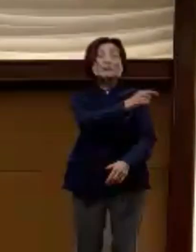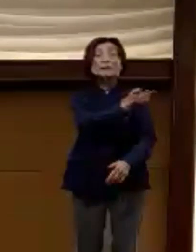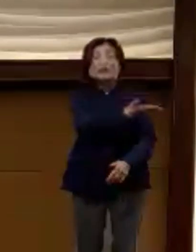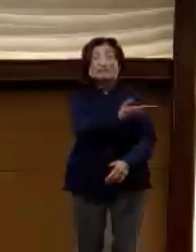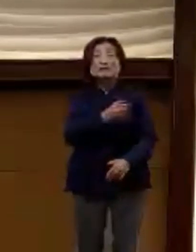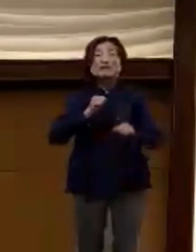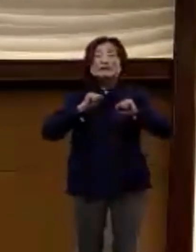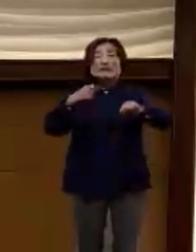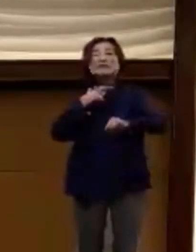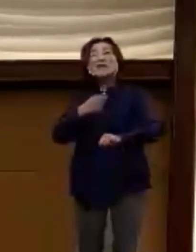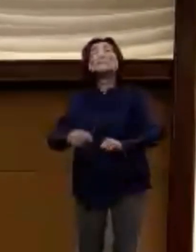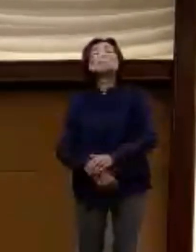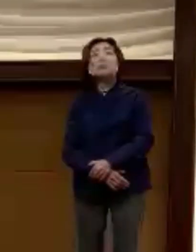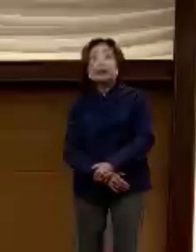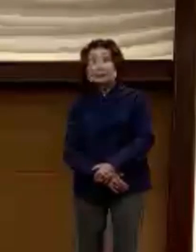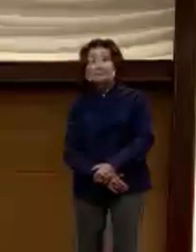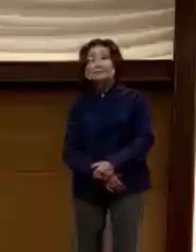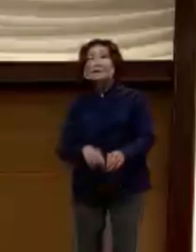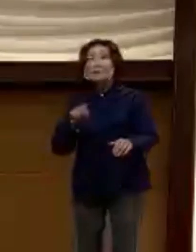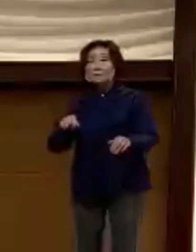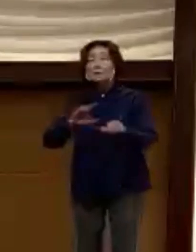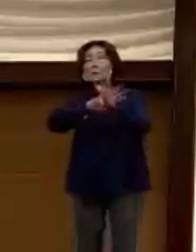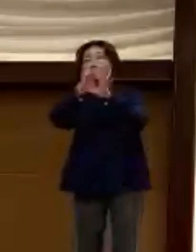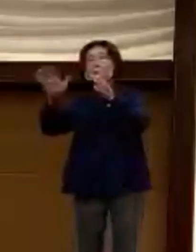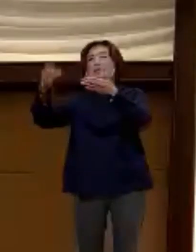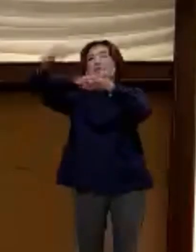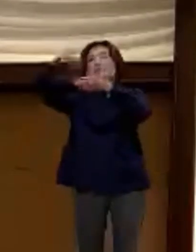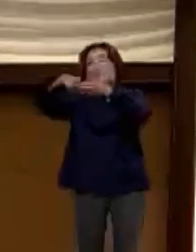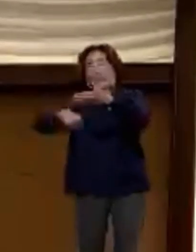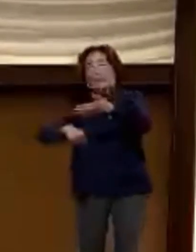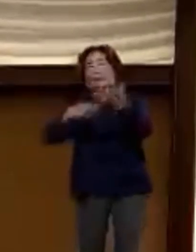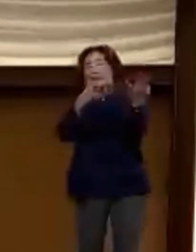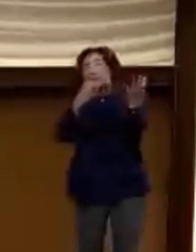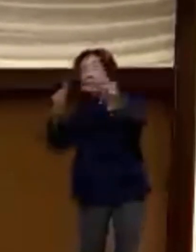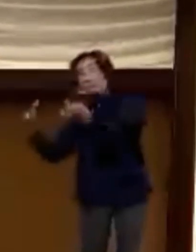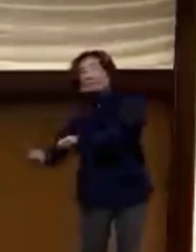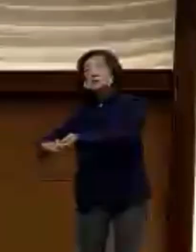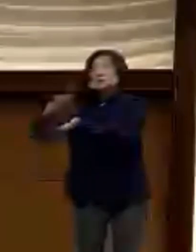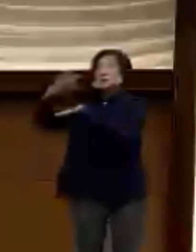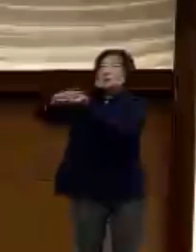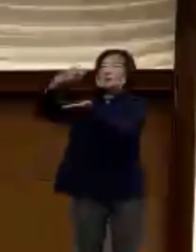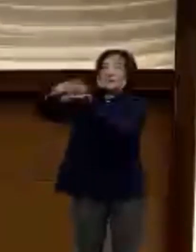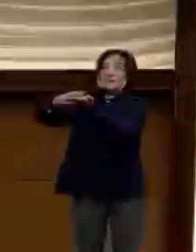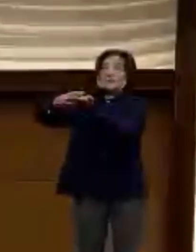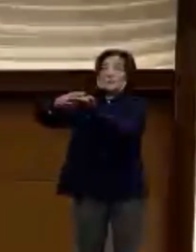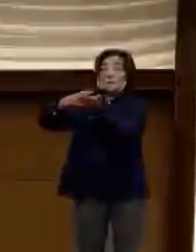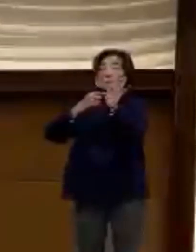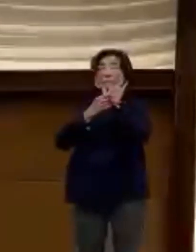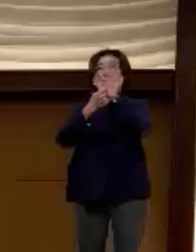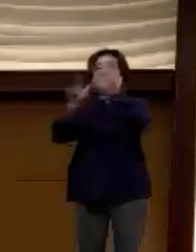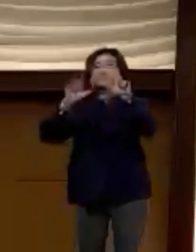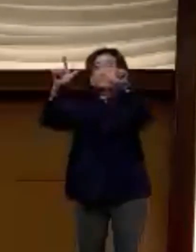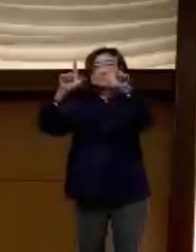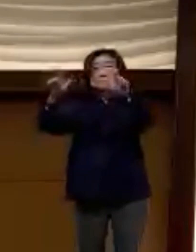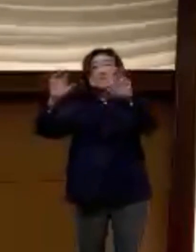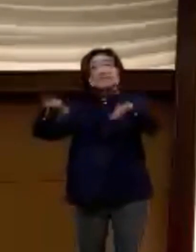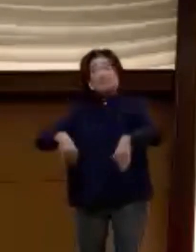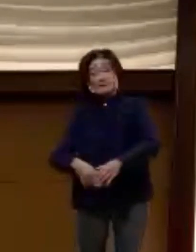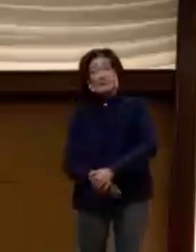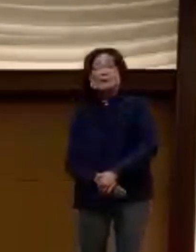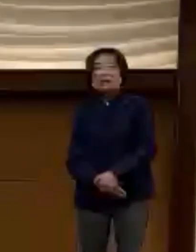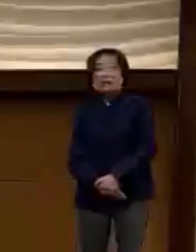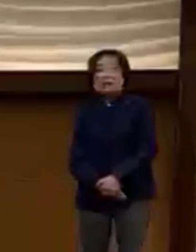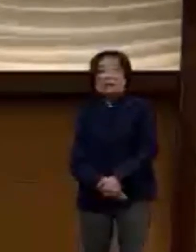私にはやりたいことがあります。このコロナ禍、たくさんの法律を出しました。今までも多く